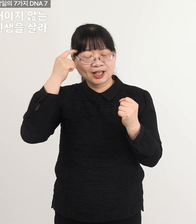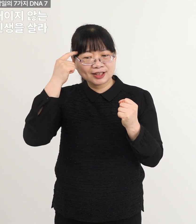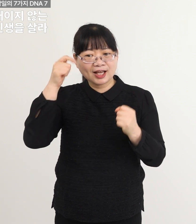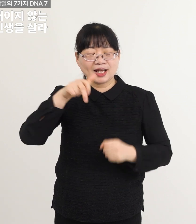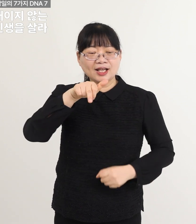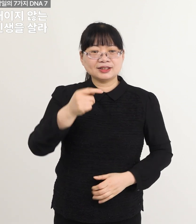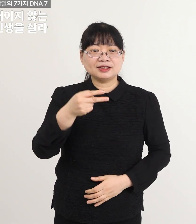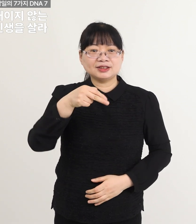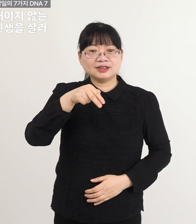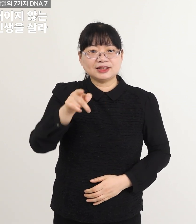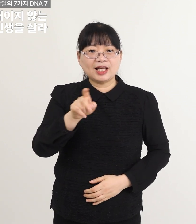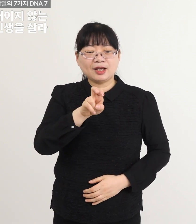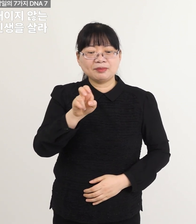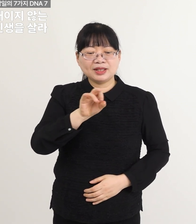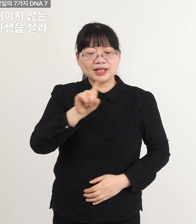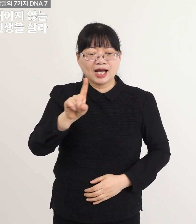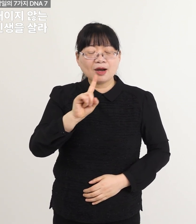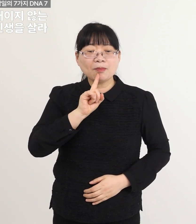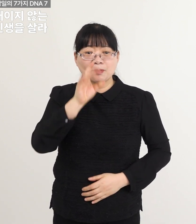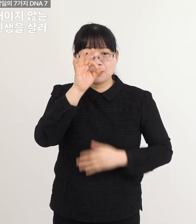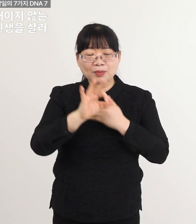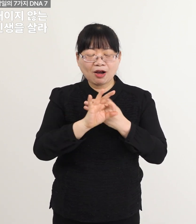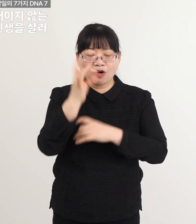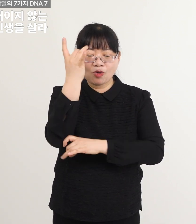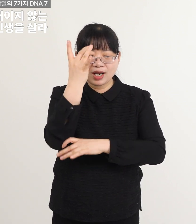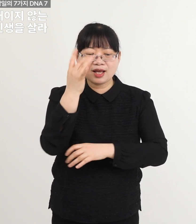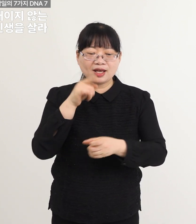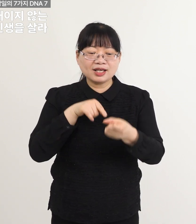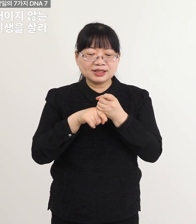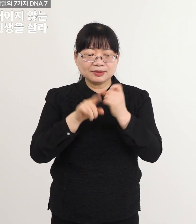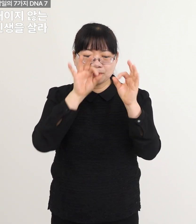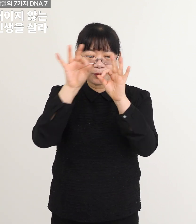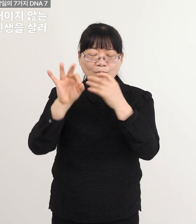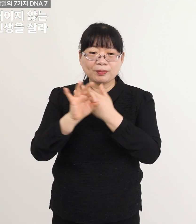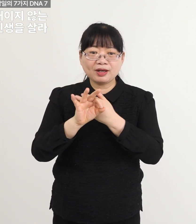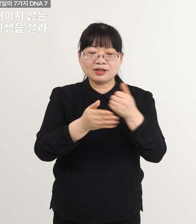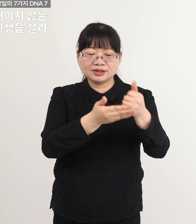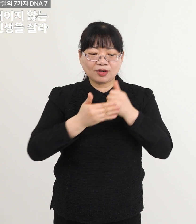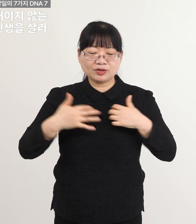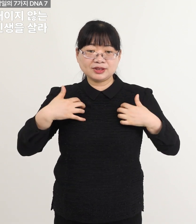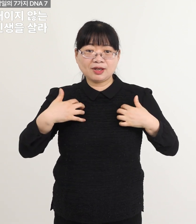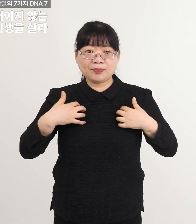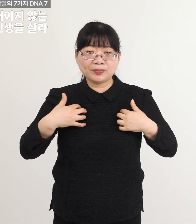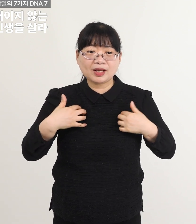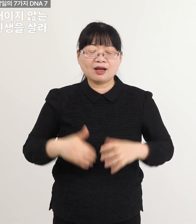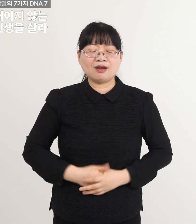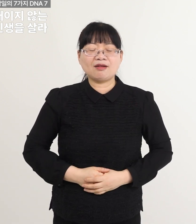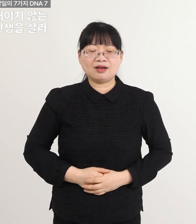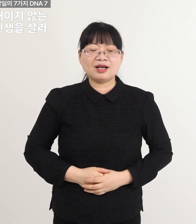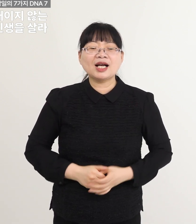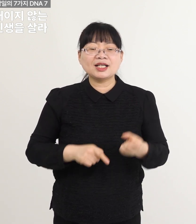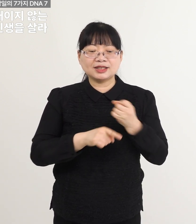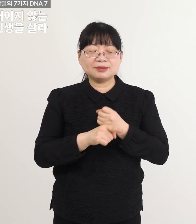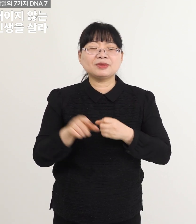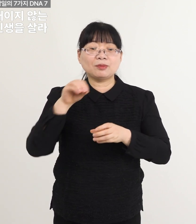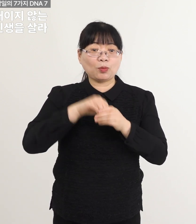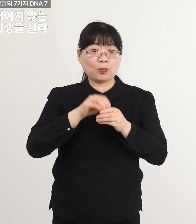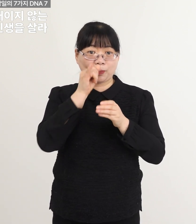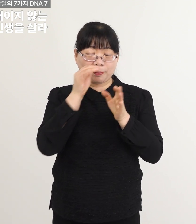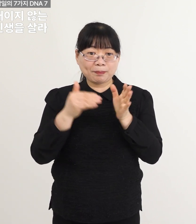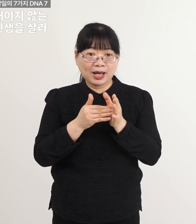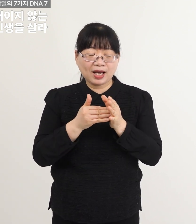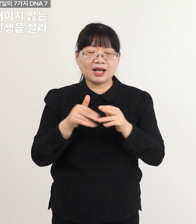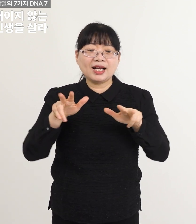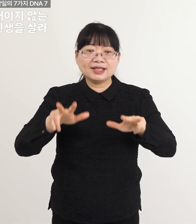크세니아라는 말이 헬라어 원문을 찾아보면 영접하다, 환대하다 그 말이.